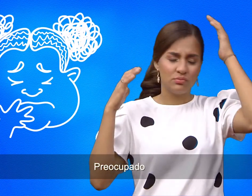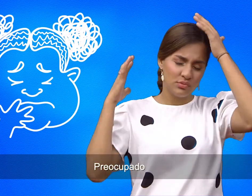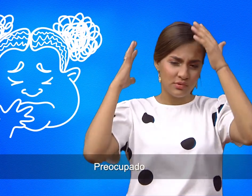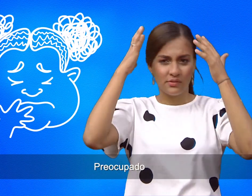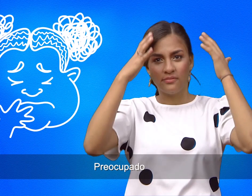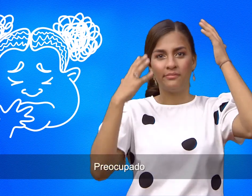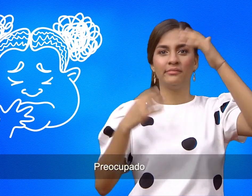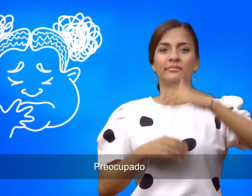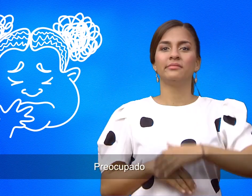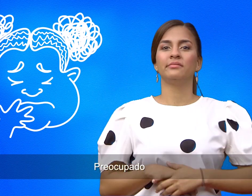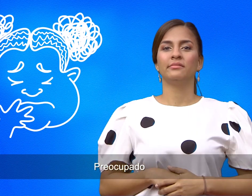Preocupado.